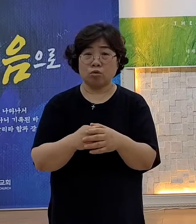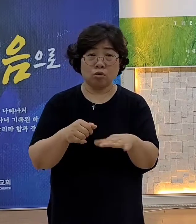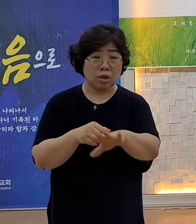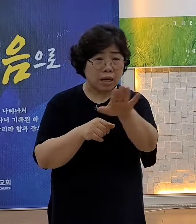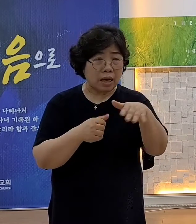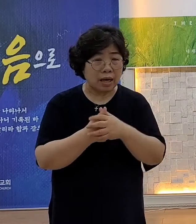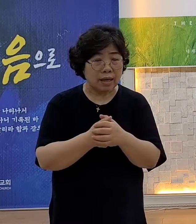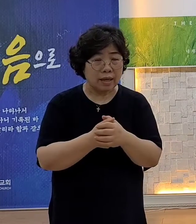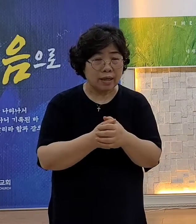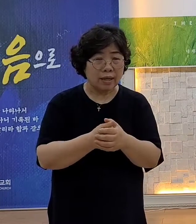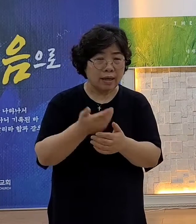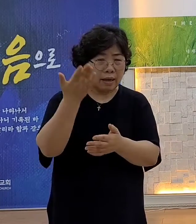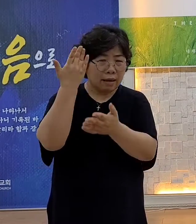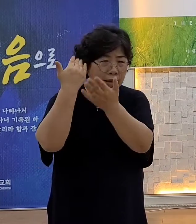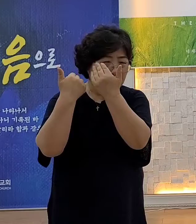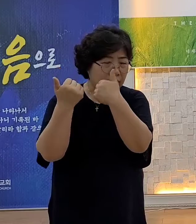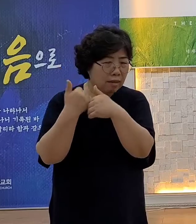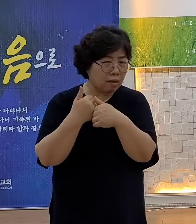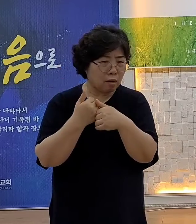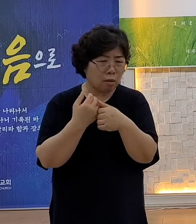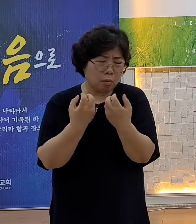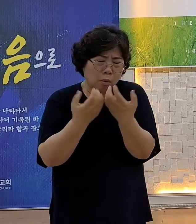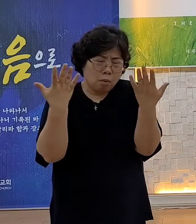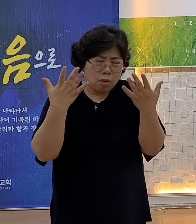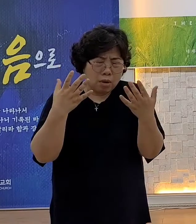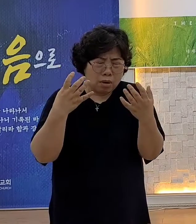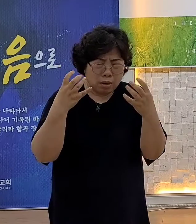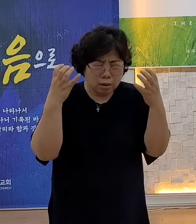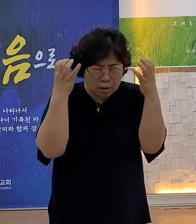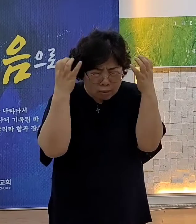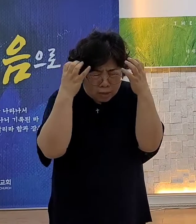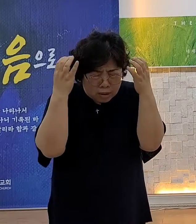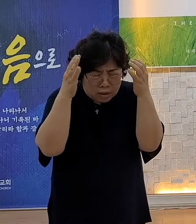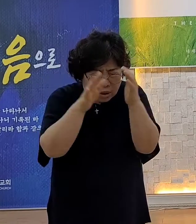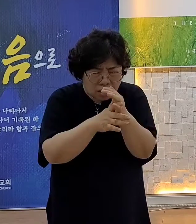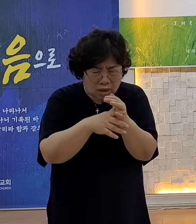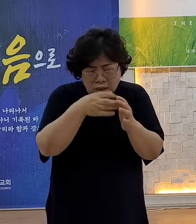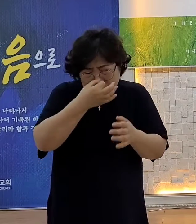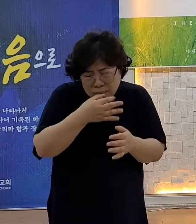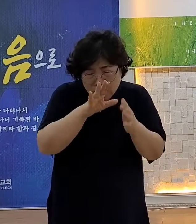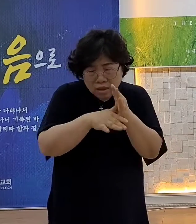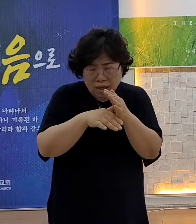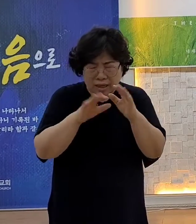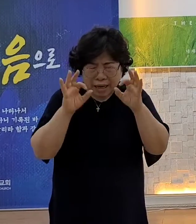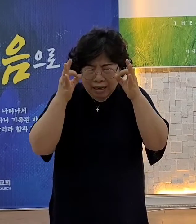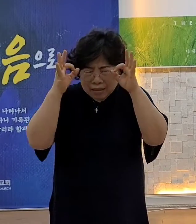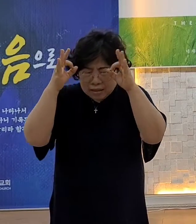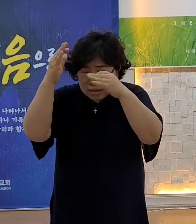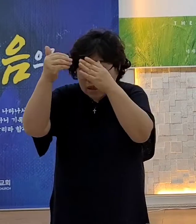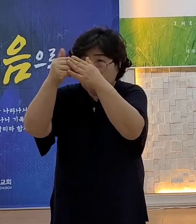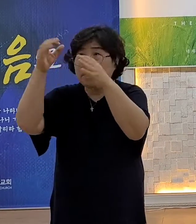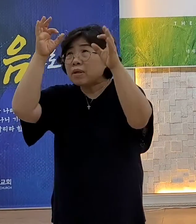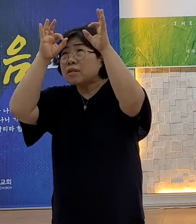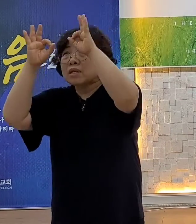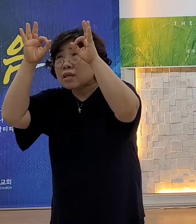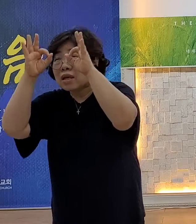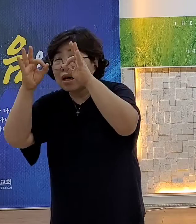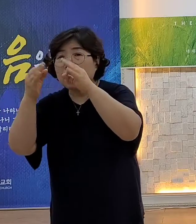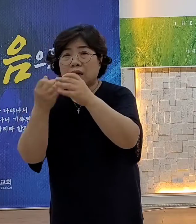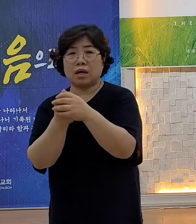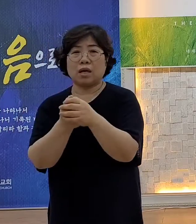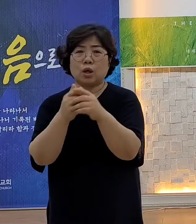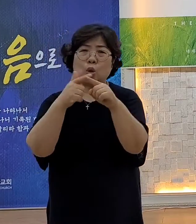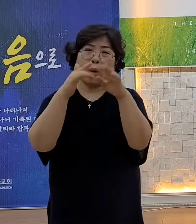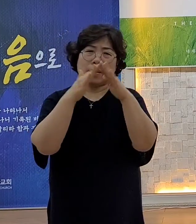예전에 진짜 우리가 막 어찌할까 모르고 힘들 때는요. 하나님을 간절히 찾습니다. 그리고 정말